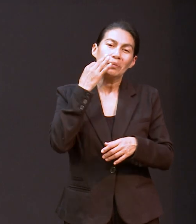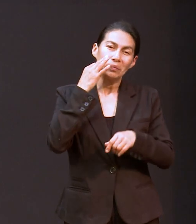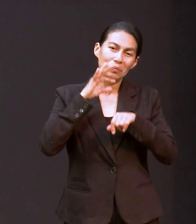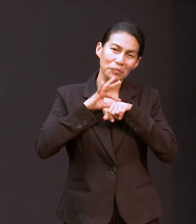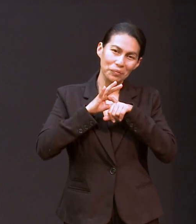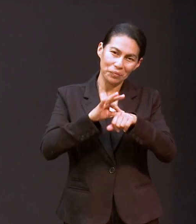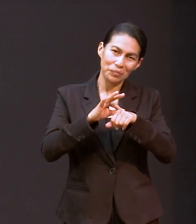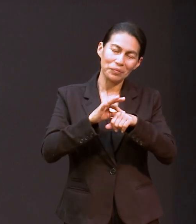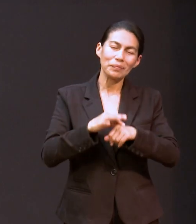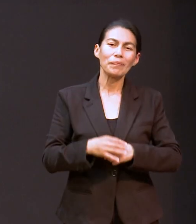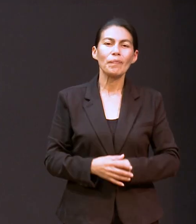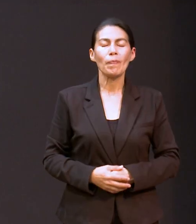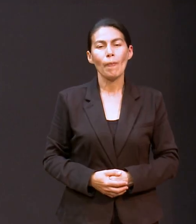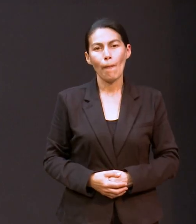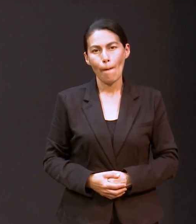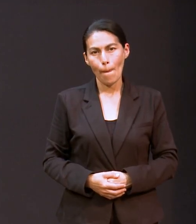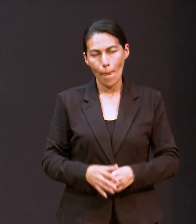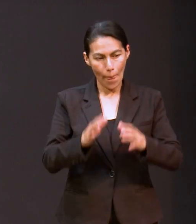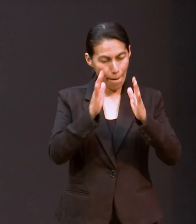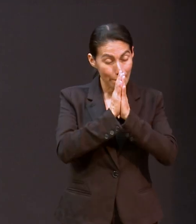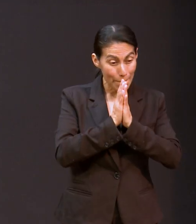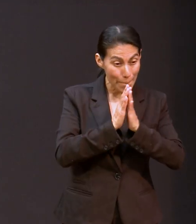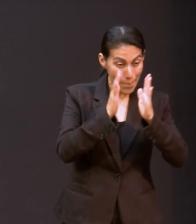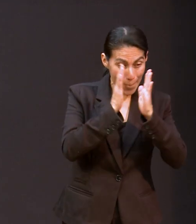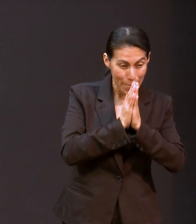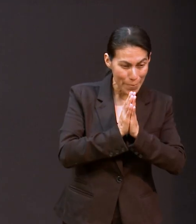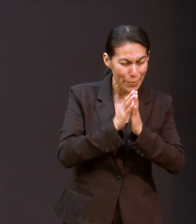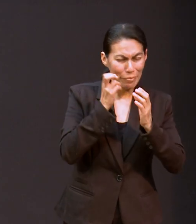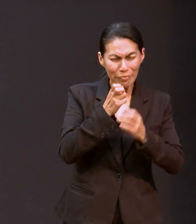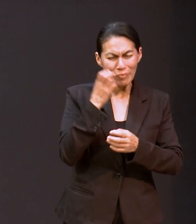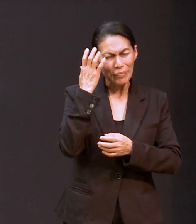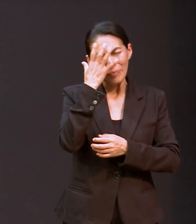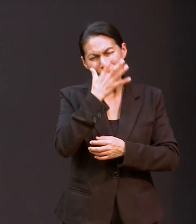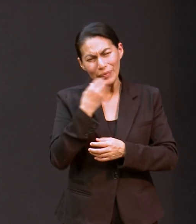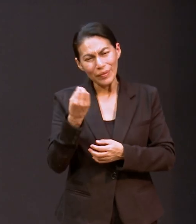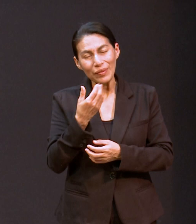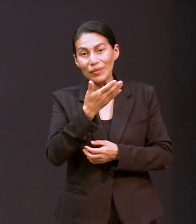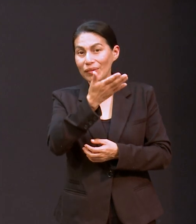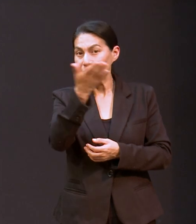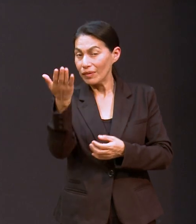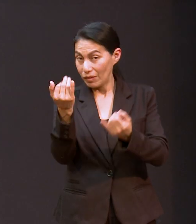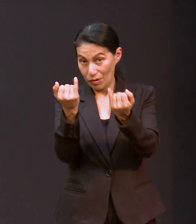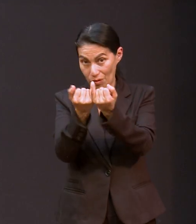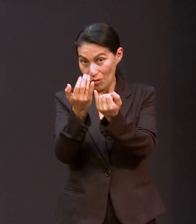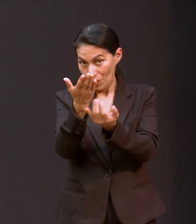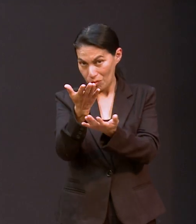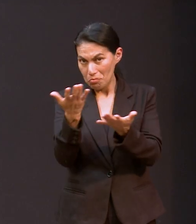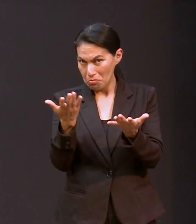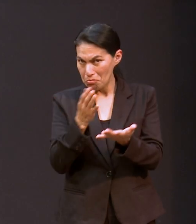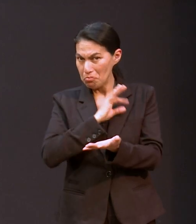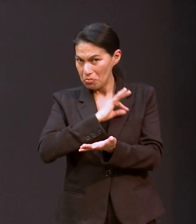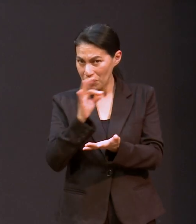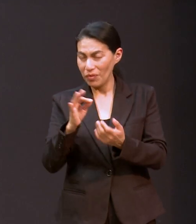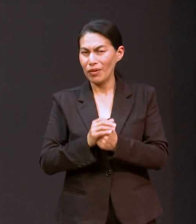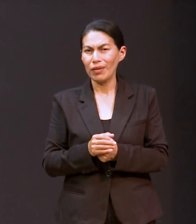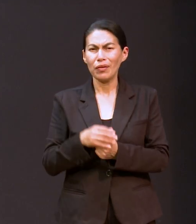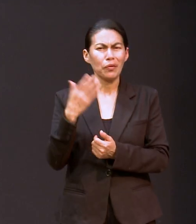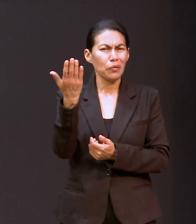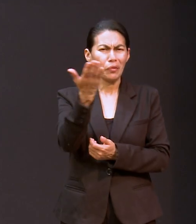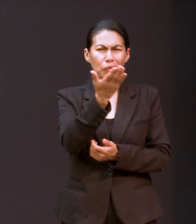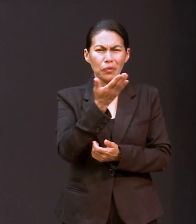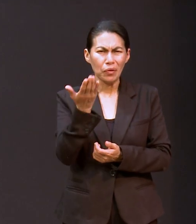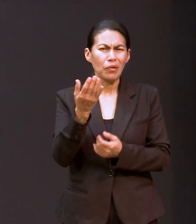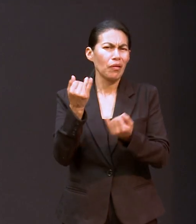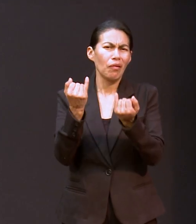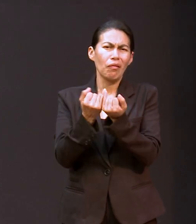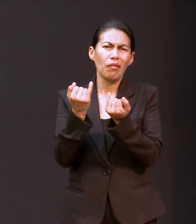puede sentir Amén y amén qué maravilloso y este está al alcance de todos nosotros queridos